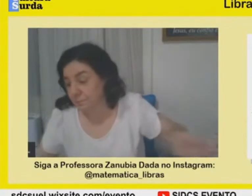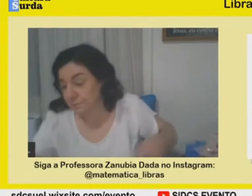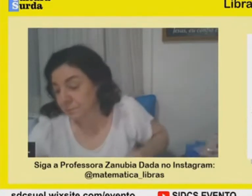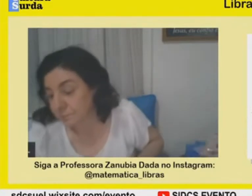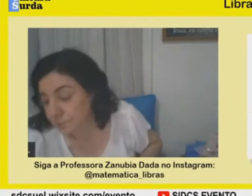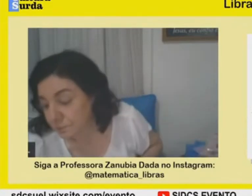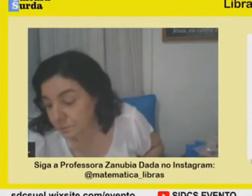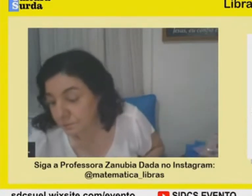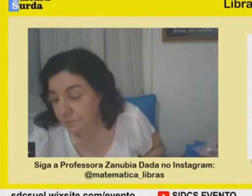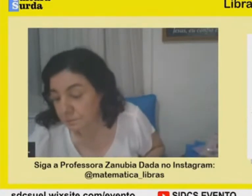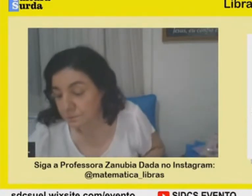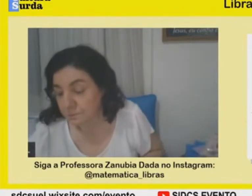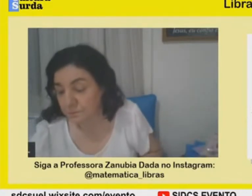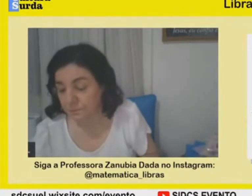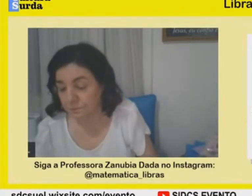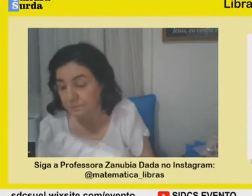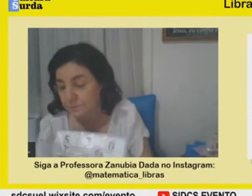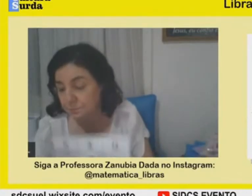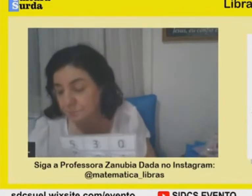as associações.